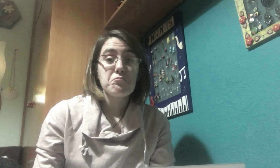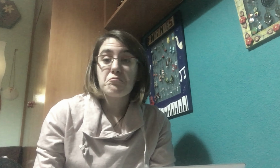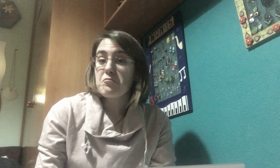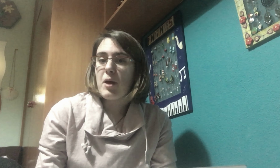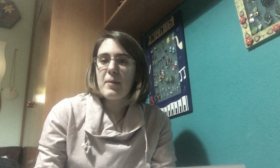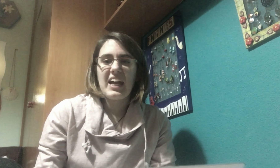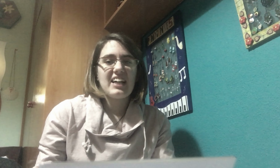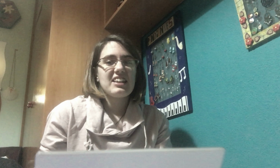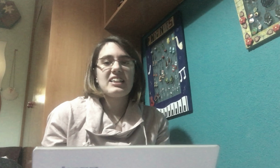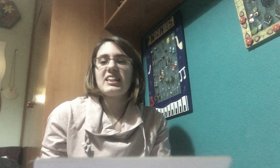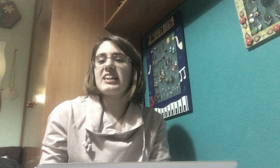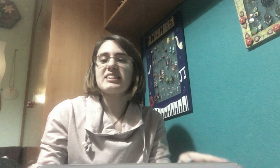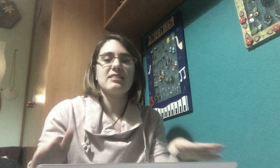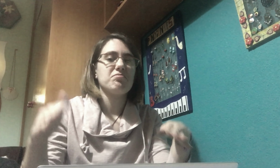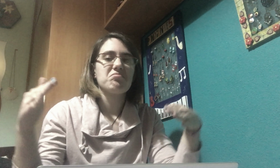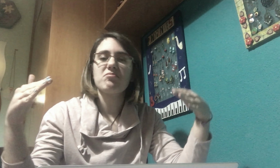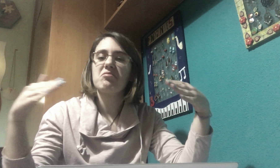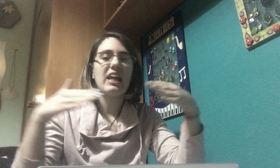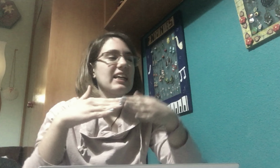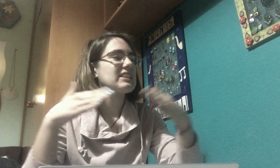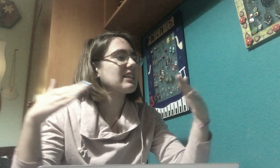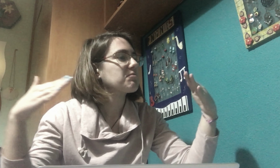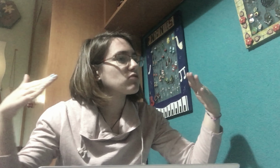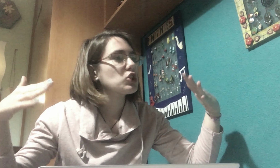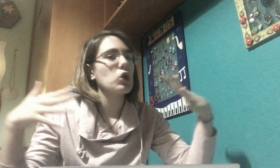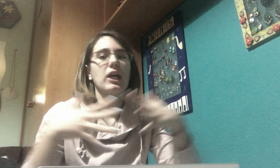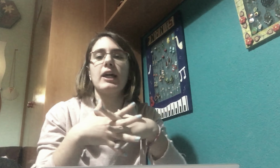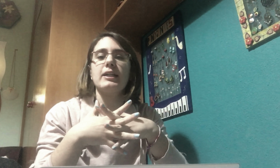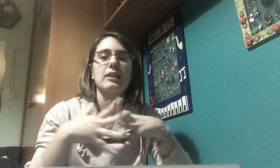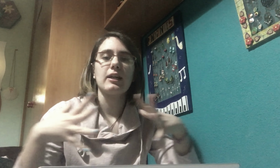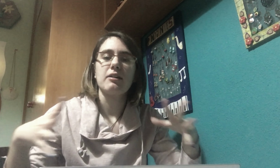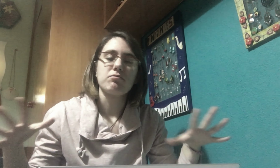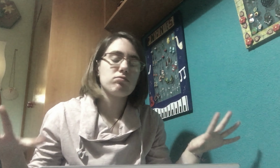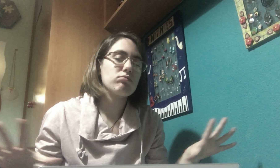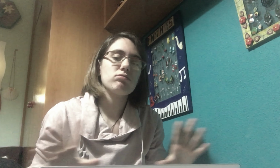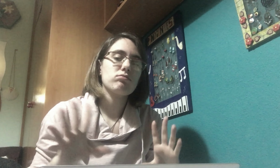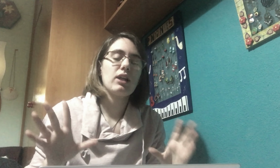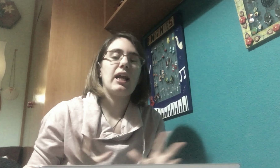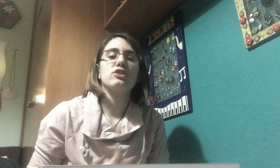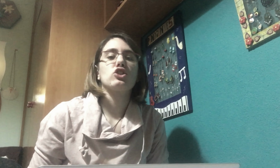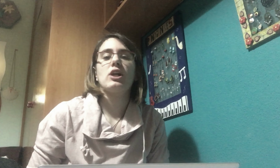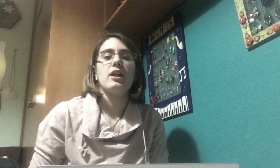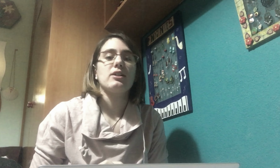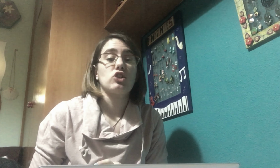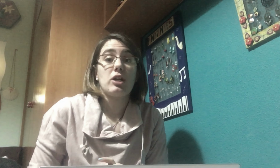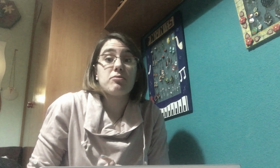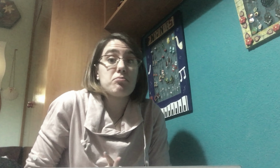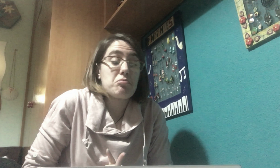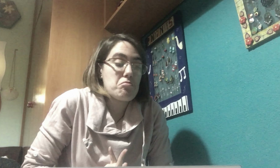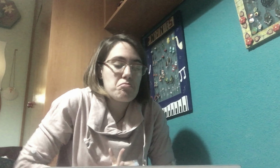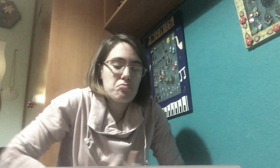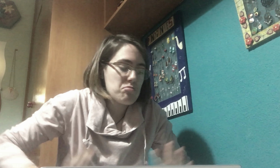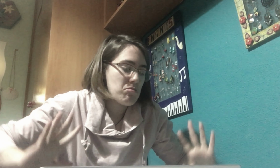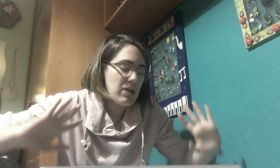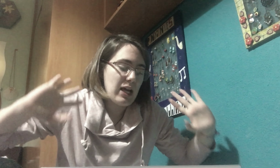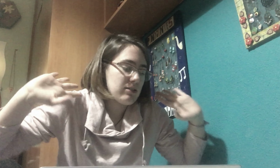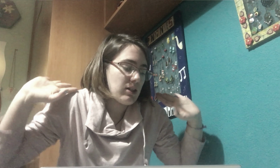Me encanta este choque entre las dos series, o sea, me encanta